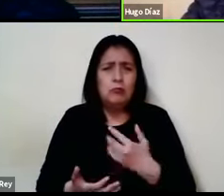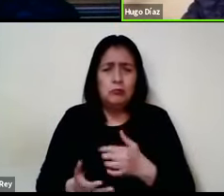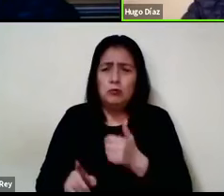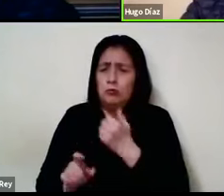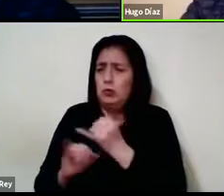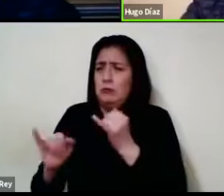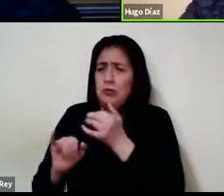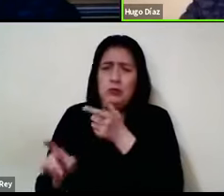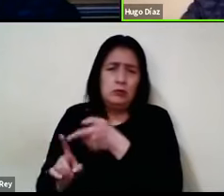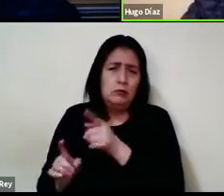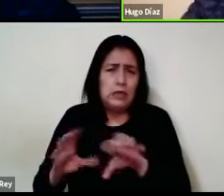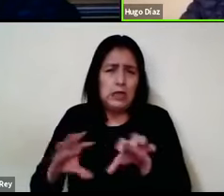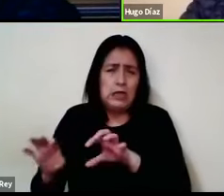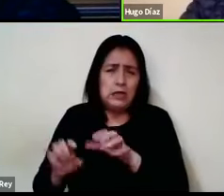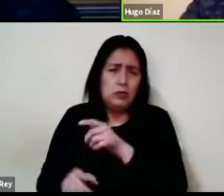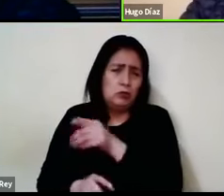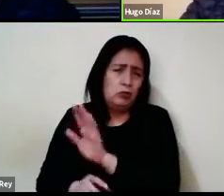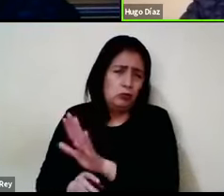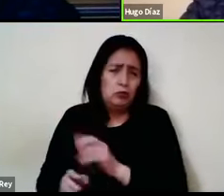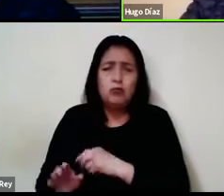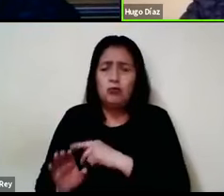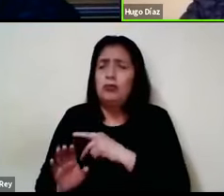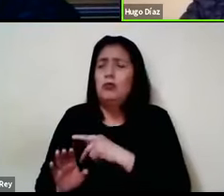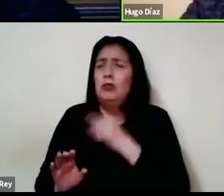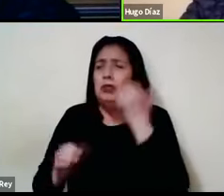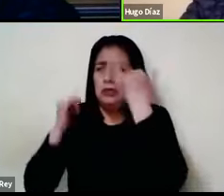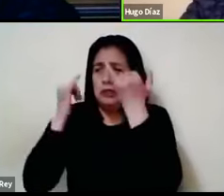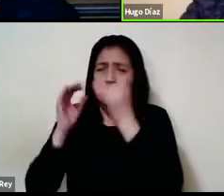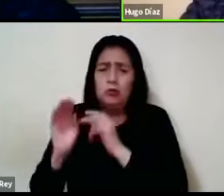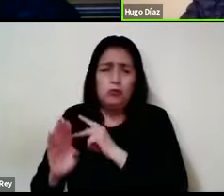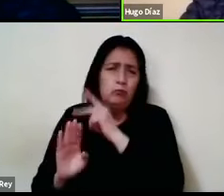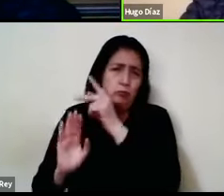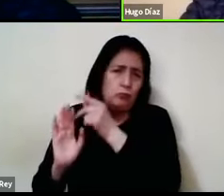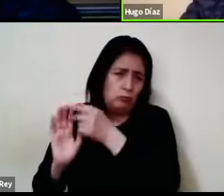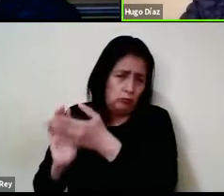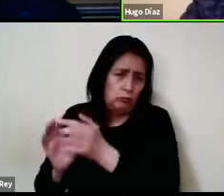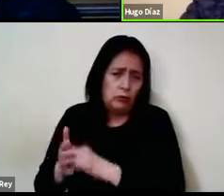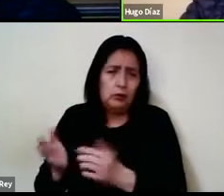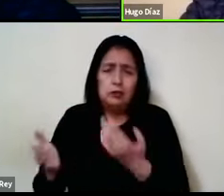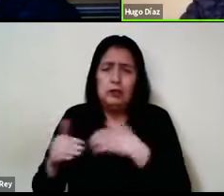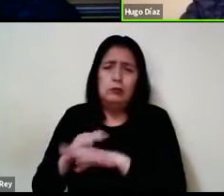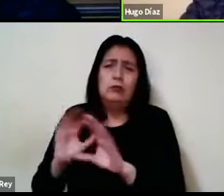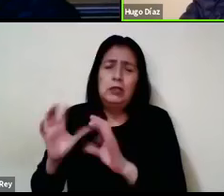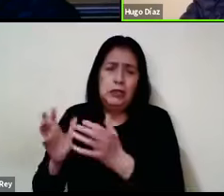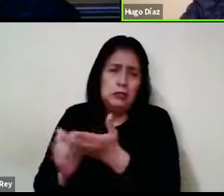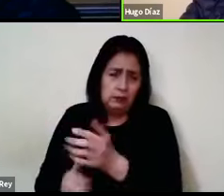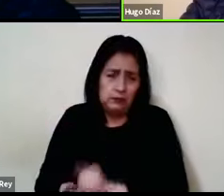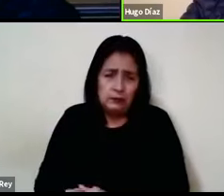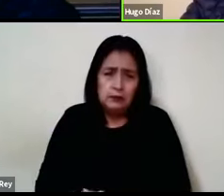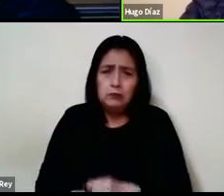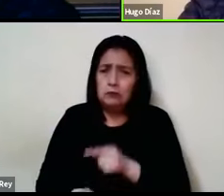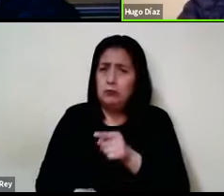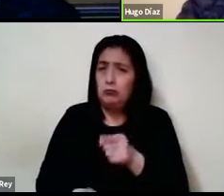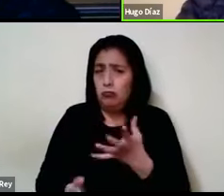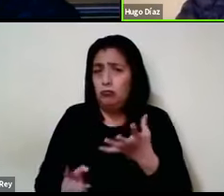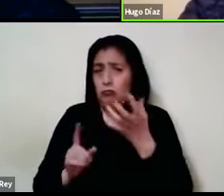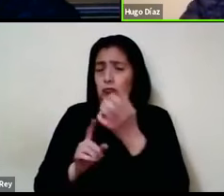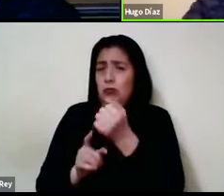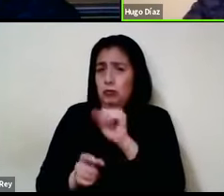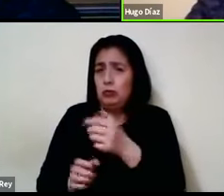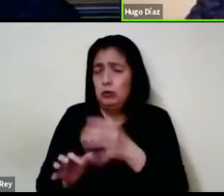autónomos en desarrollar muchos de los proyectos que se impulsan en el aula, ¿no? Y eso es un logro